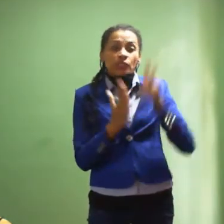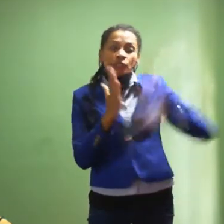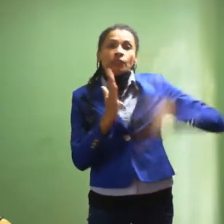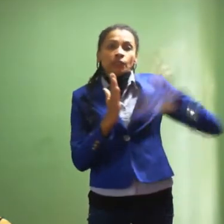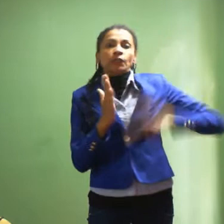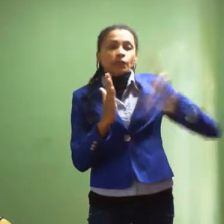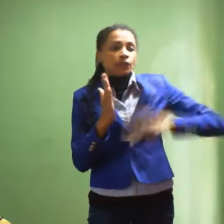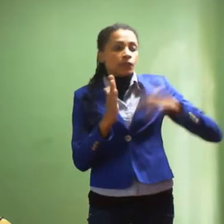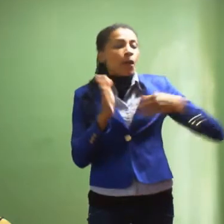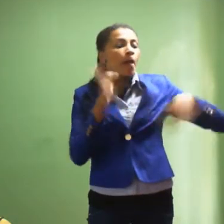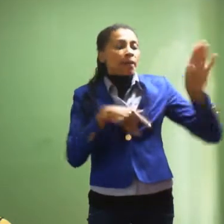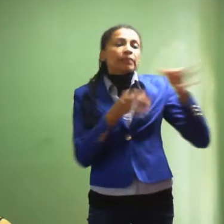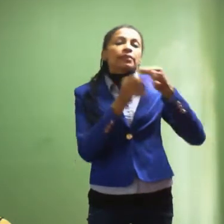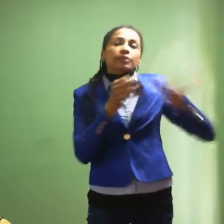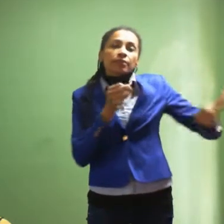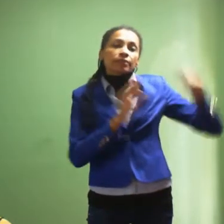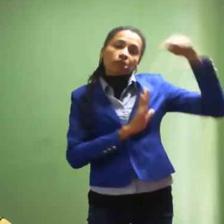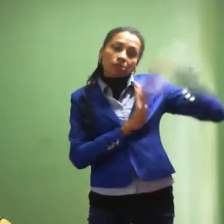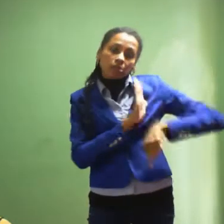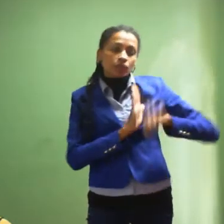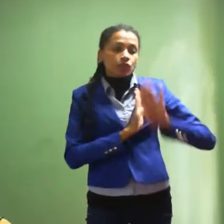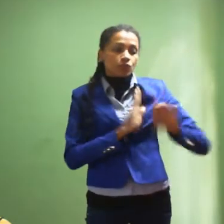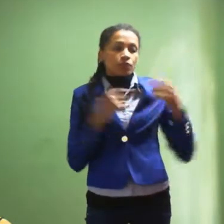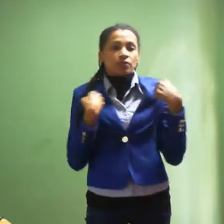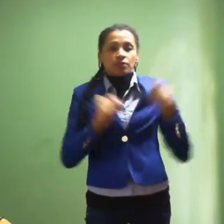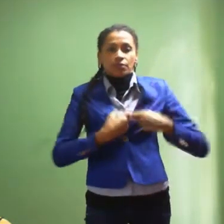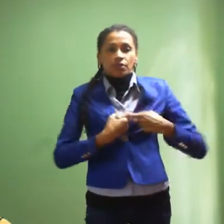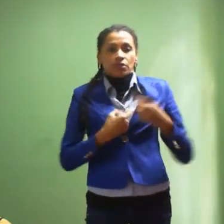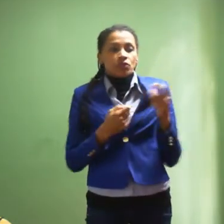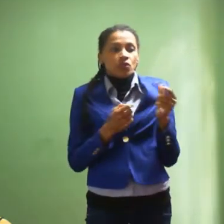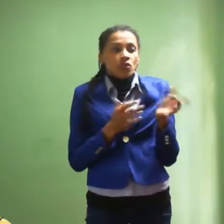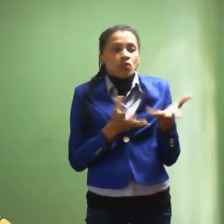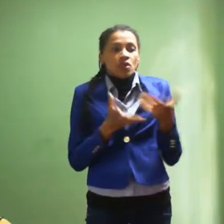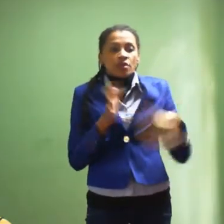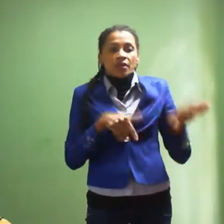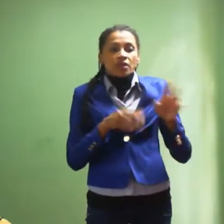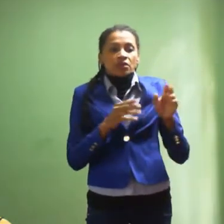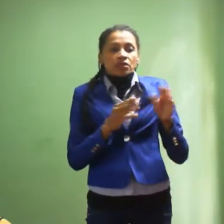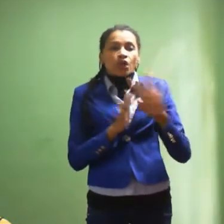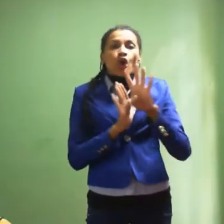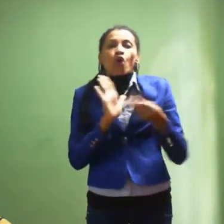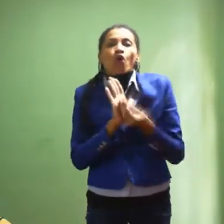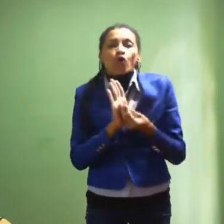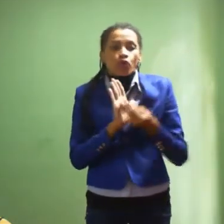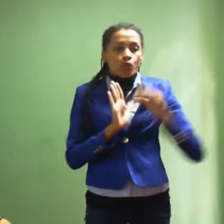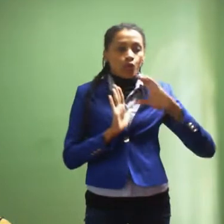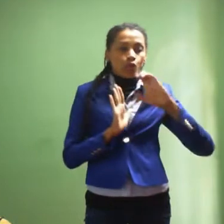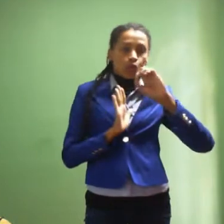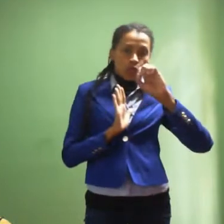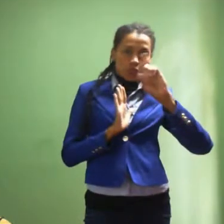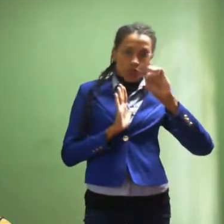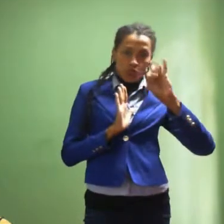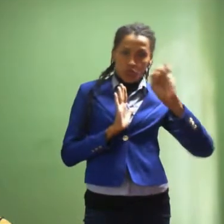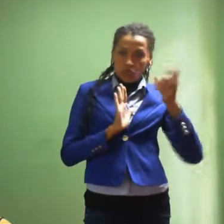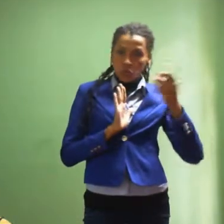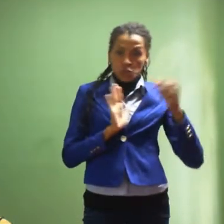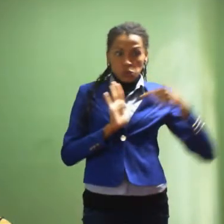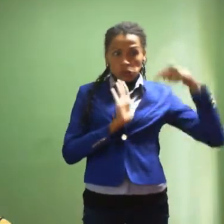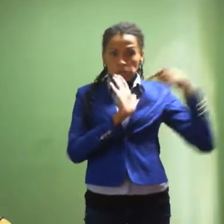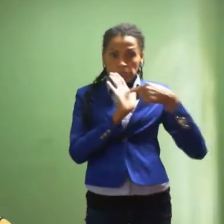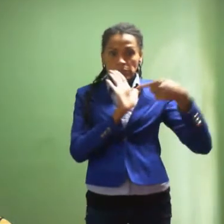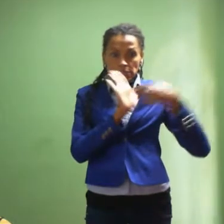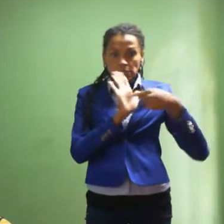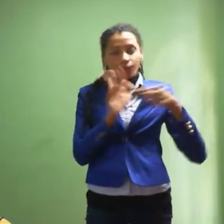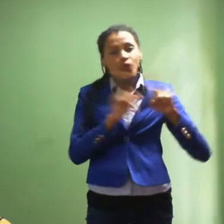lectura solamente desde lo gramatical, desde lo superficial del código e ir más allá para poder